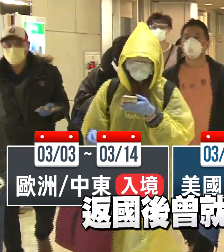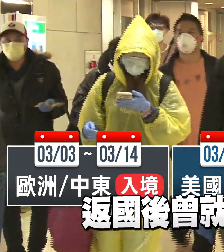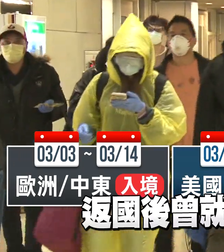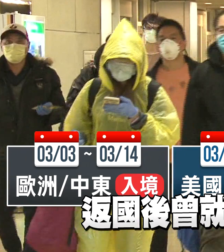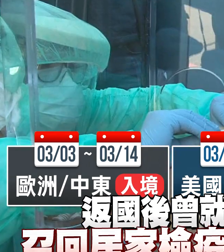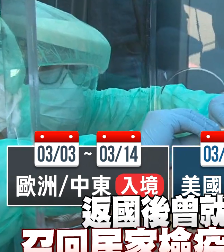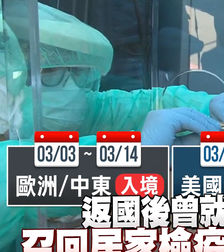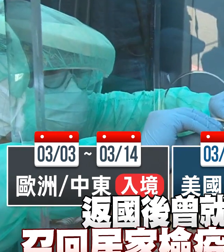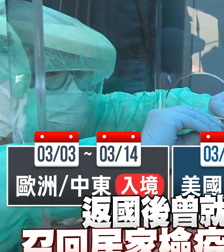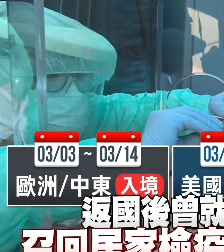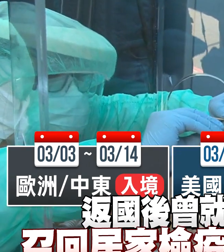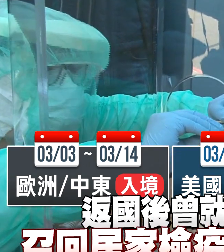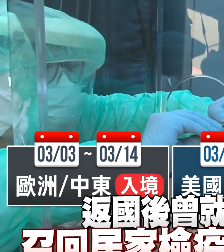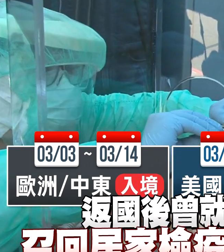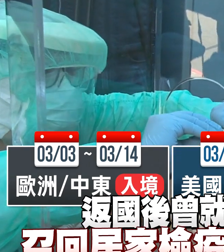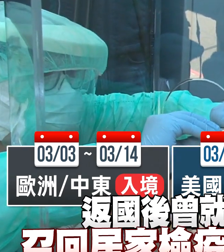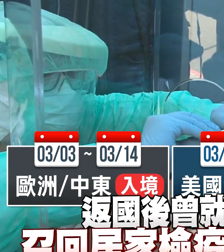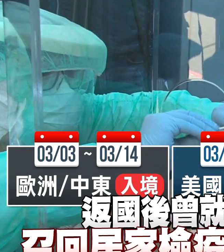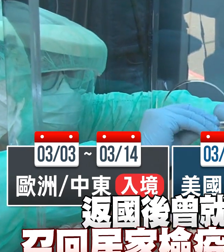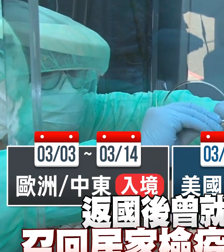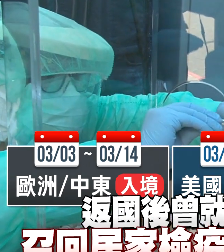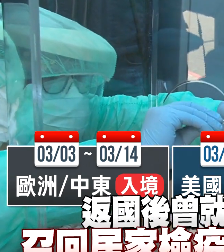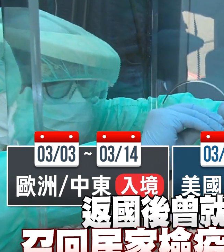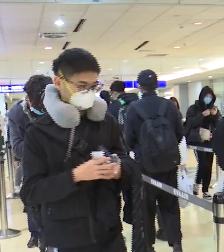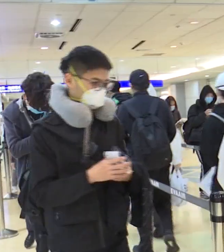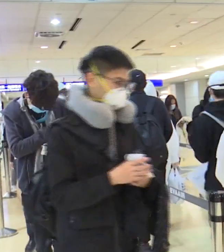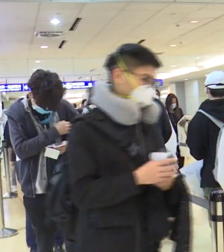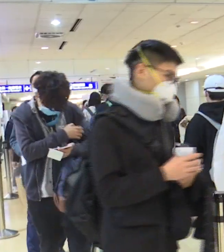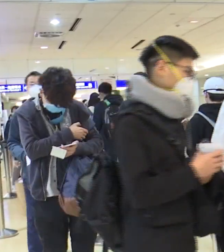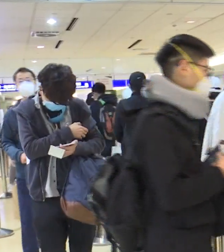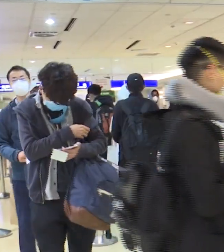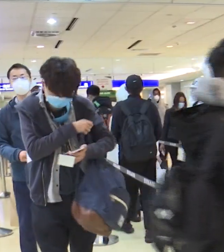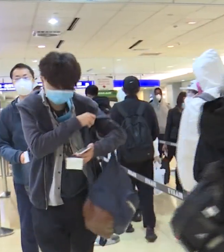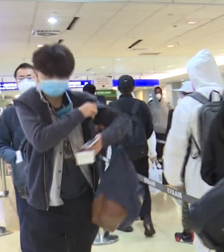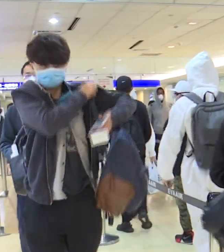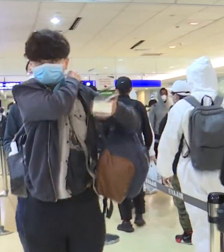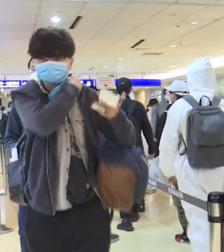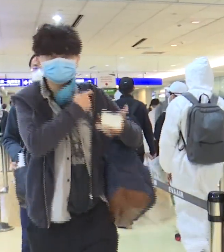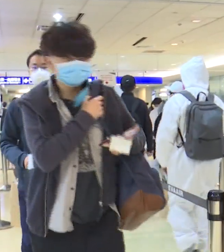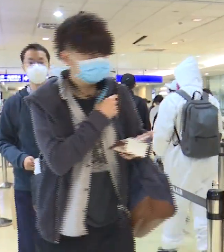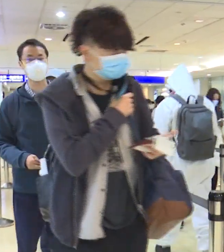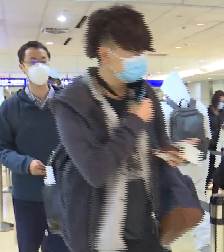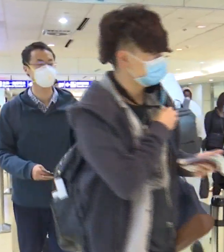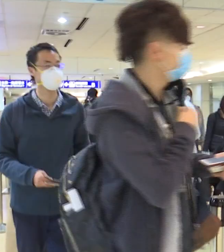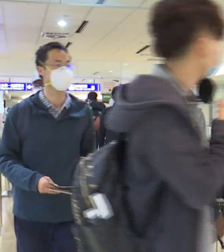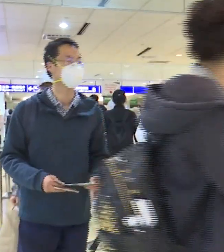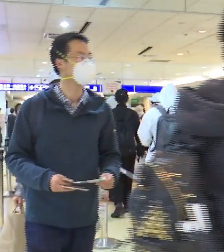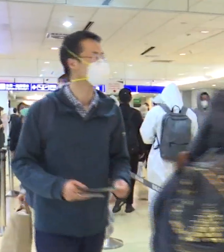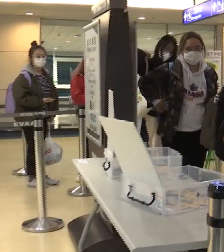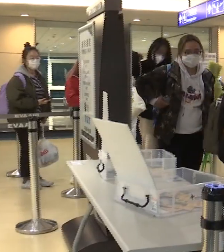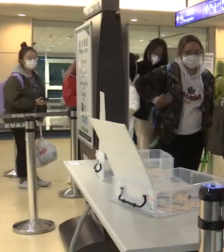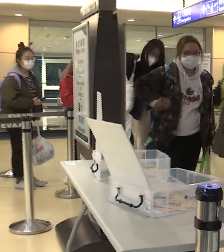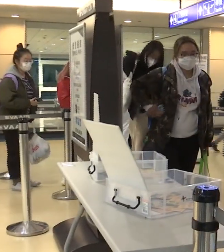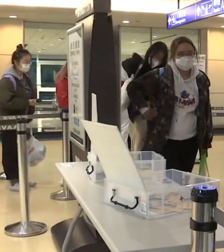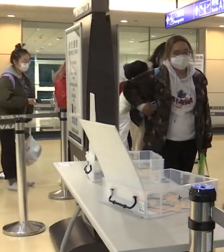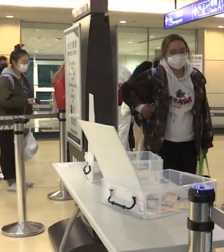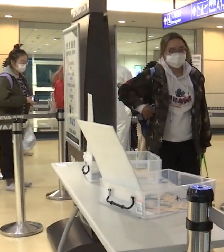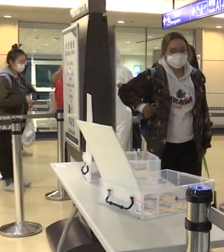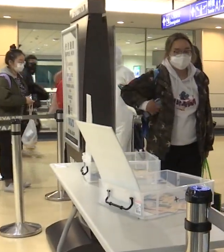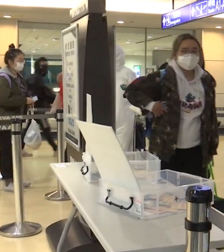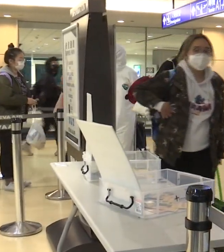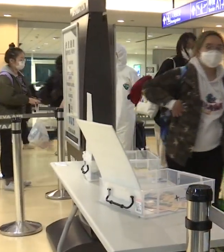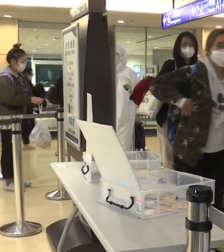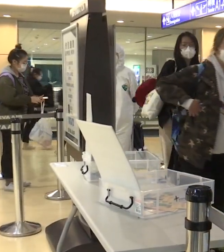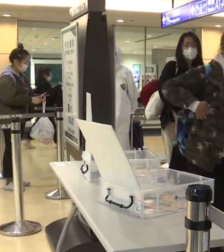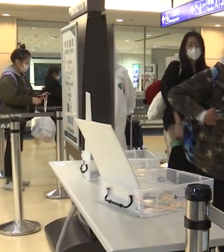就医的民众召回居家检疫并采检。而针对接下来中国湖北可能解除封城，滞留当地台湾